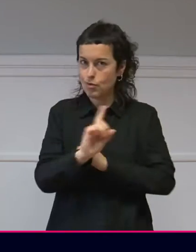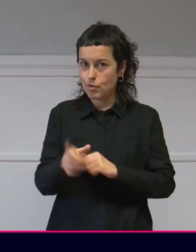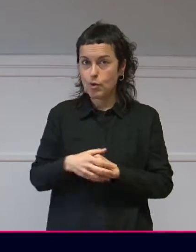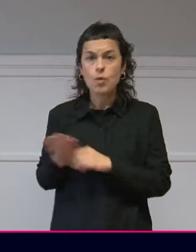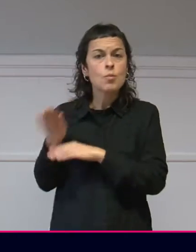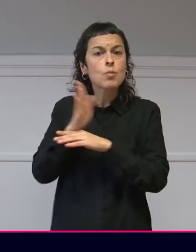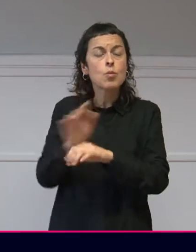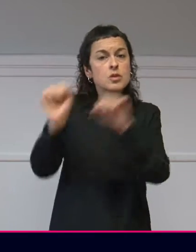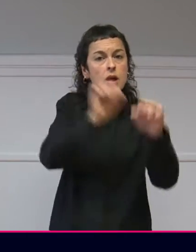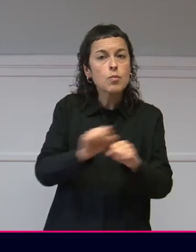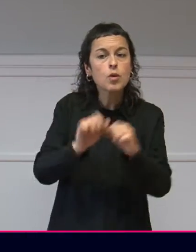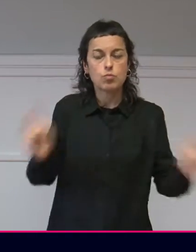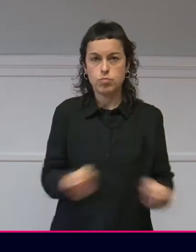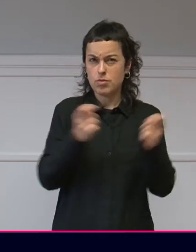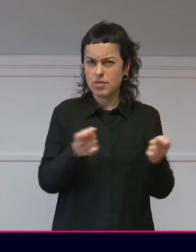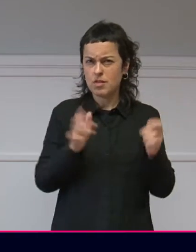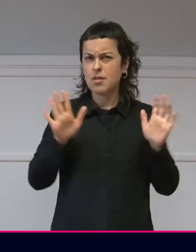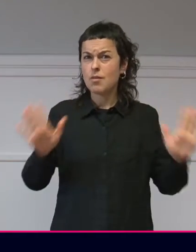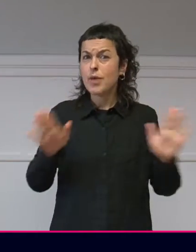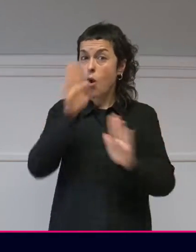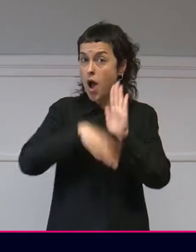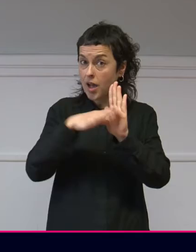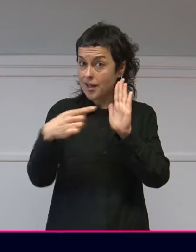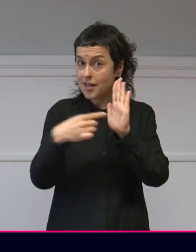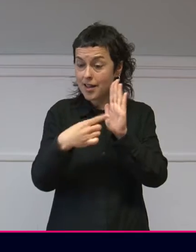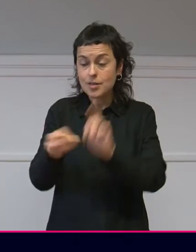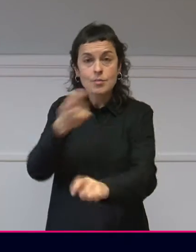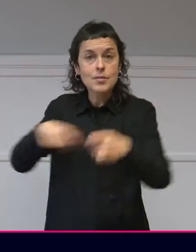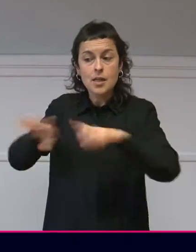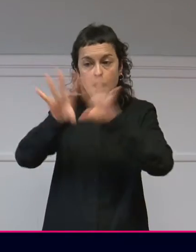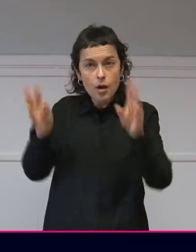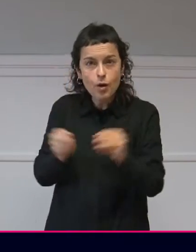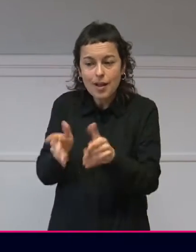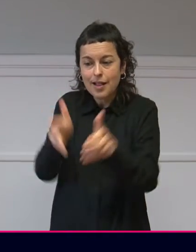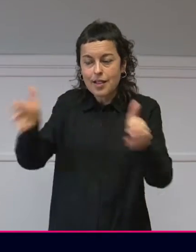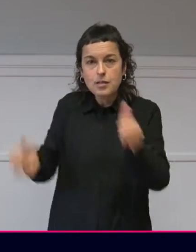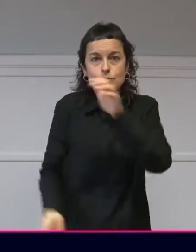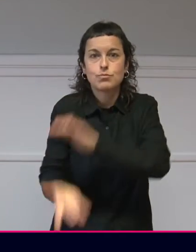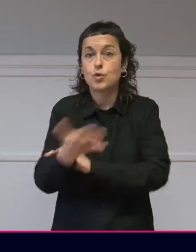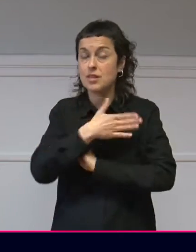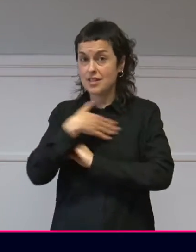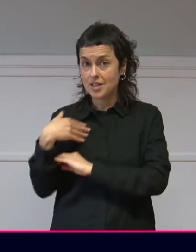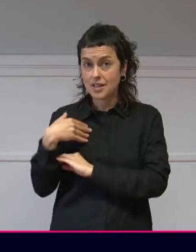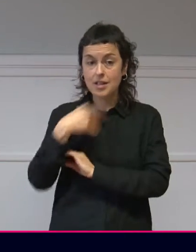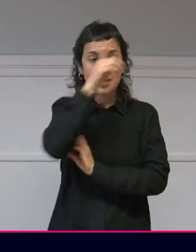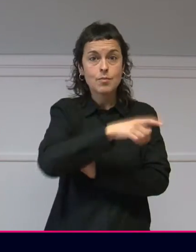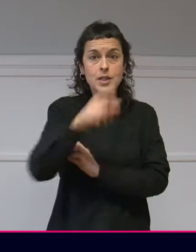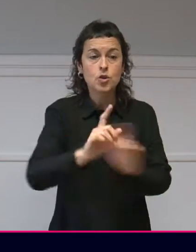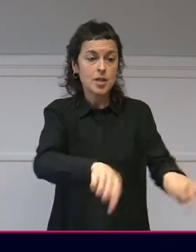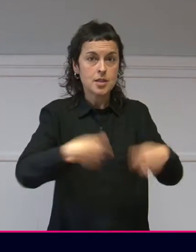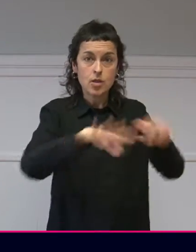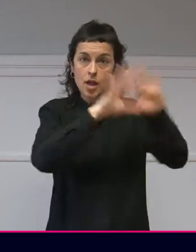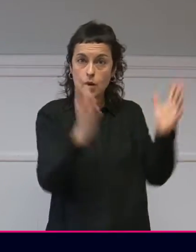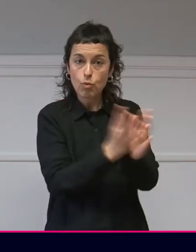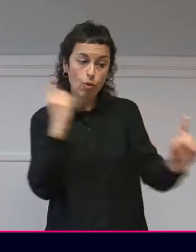baina agendak bere horretan dirao. Lehentasuna merkatu global handia sortzea da eta benetako borroka gizateriaren eta planetaren aurkakoa